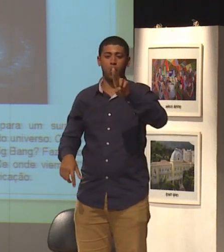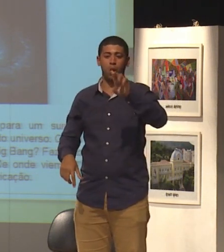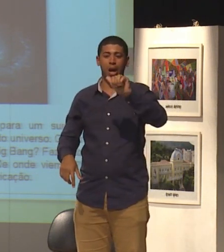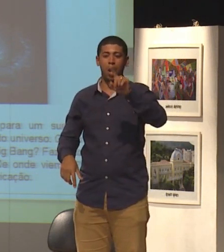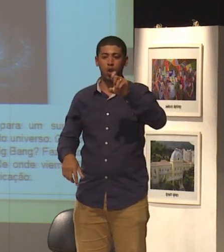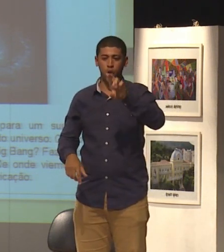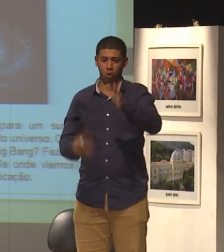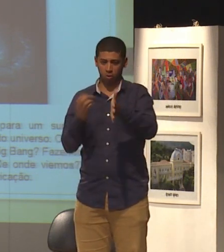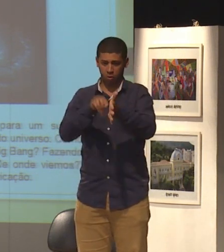o